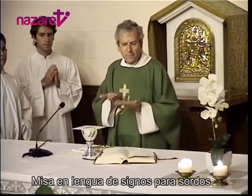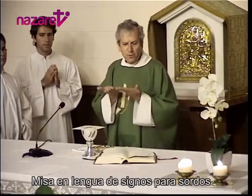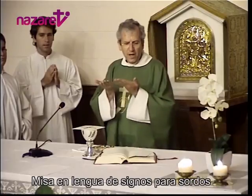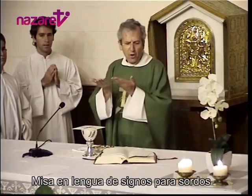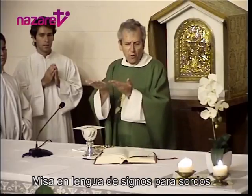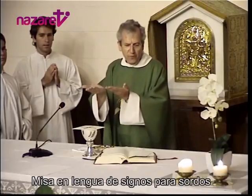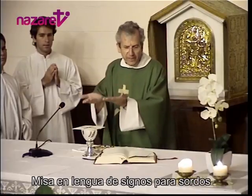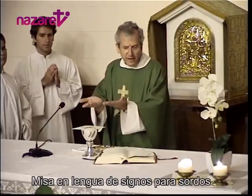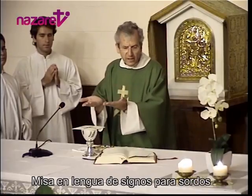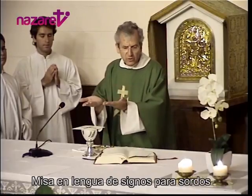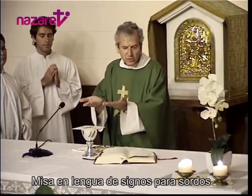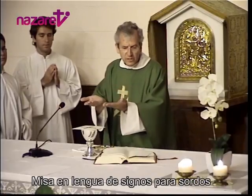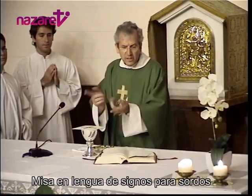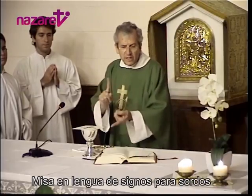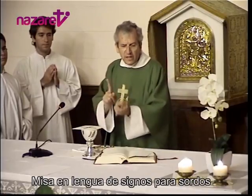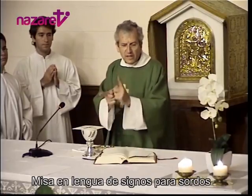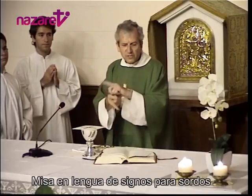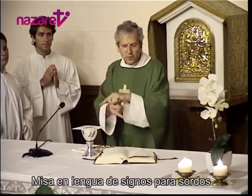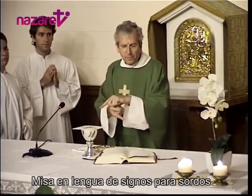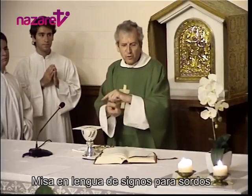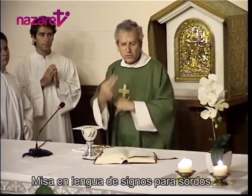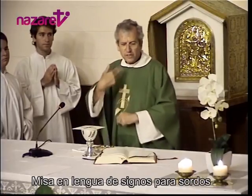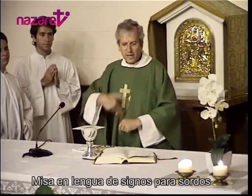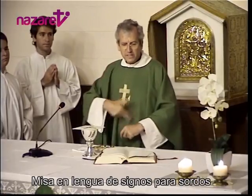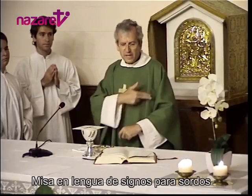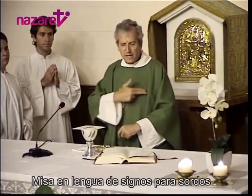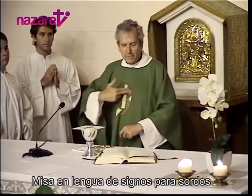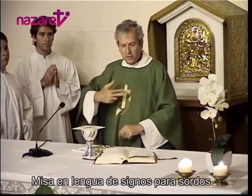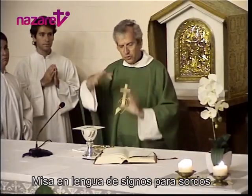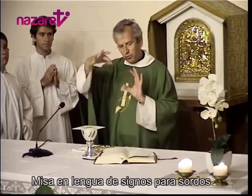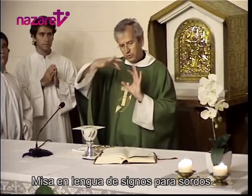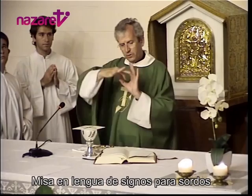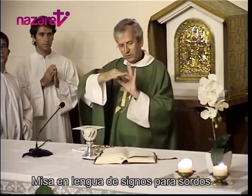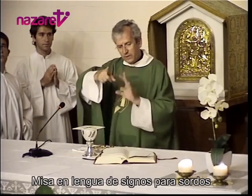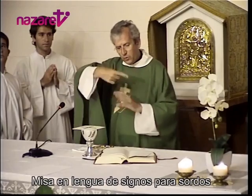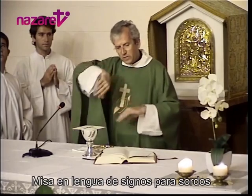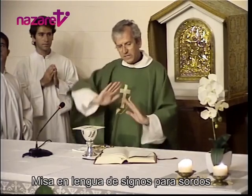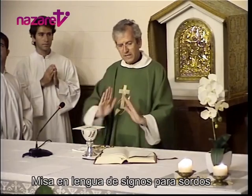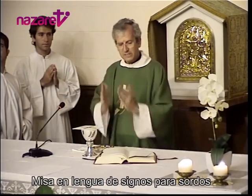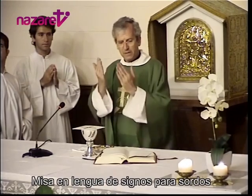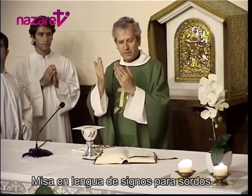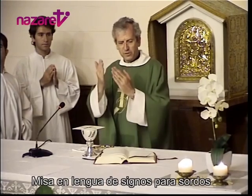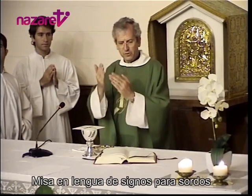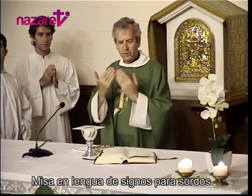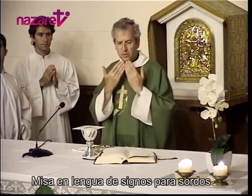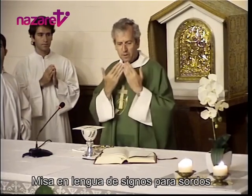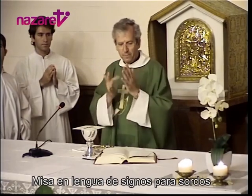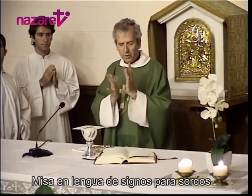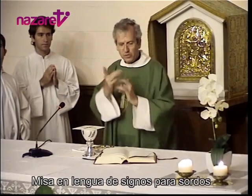pueda ofrecértelos y transfórmalos en sacramento de nuestra salvación. Por